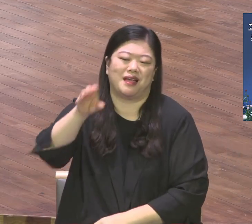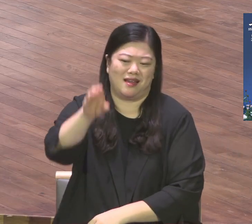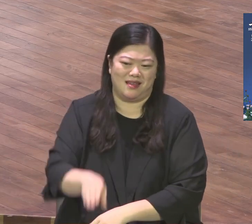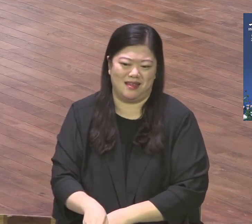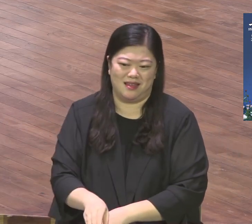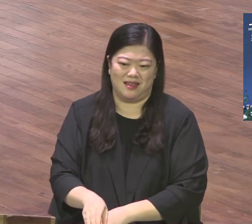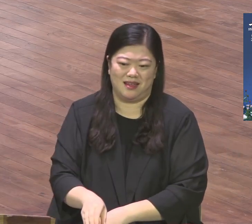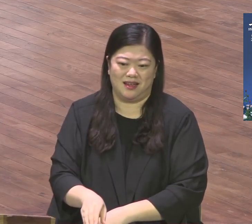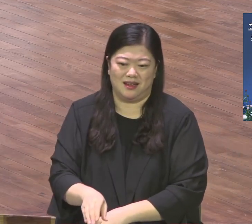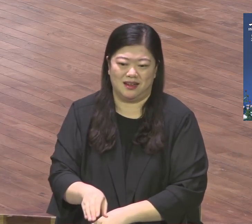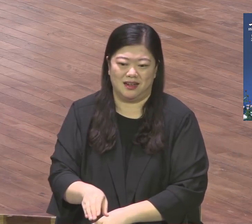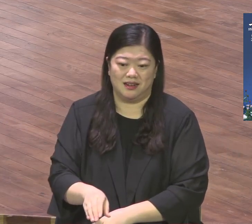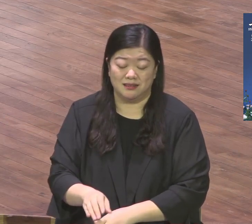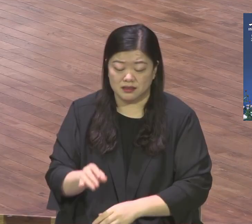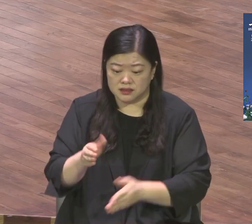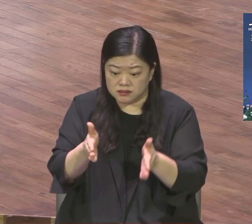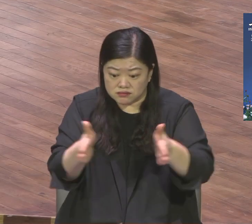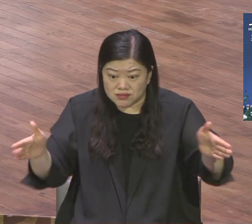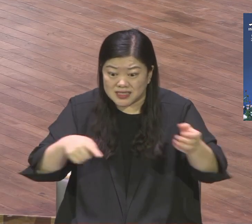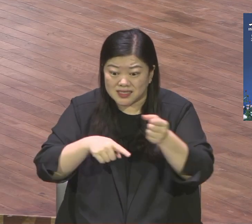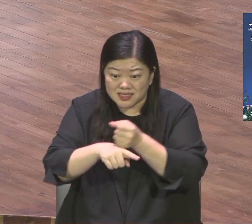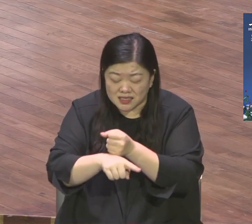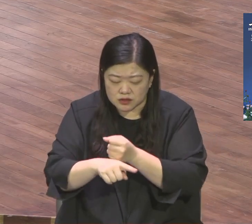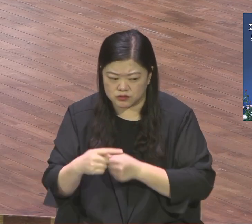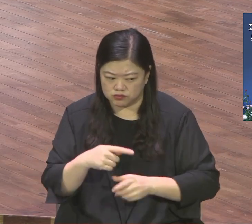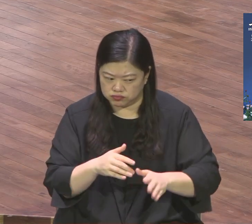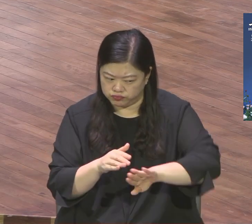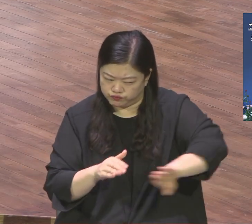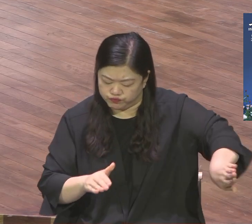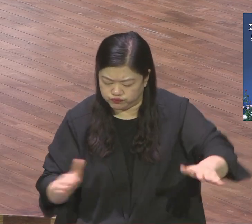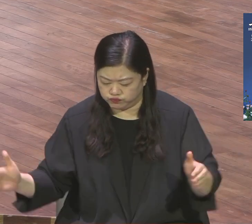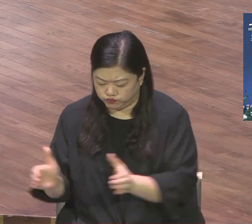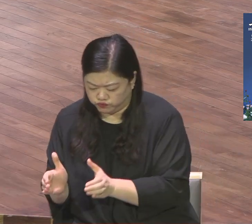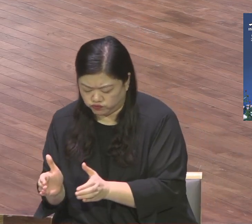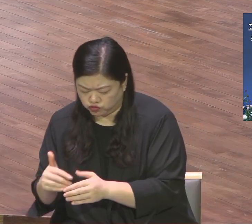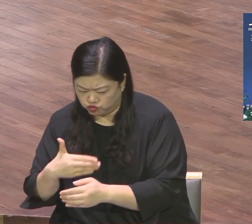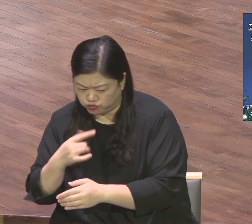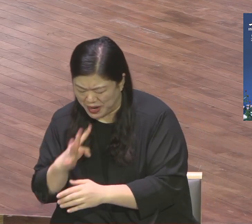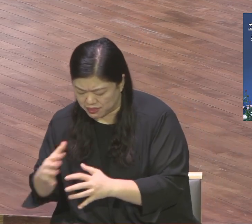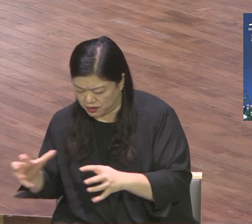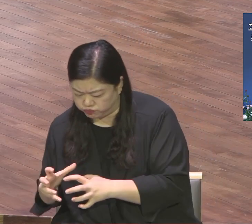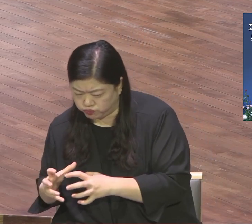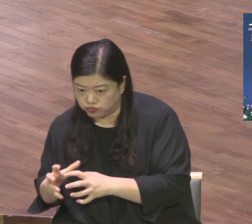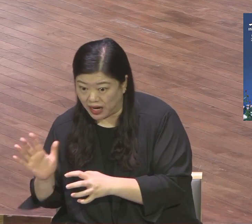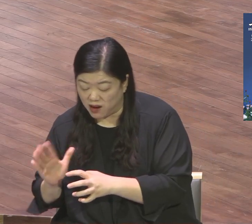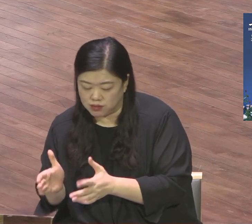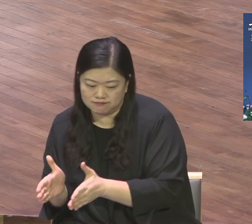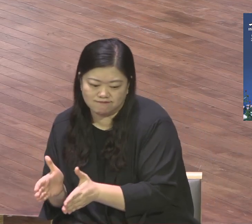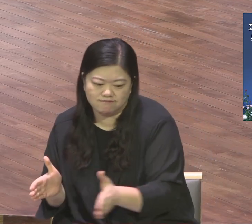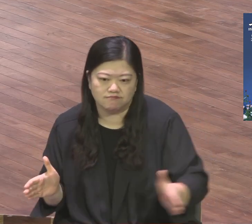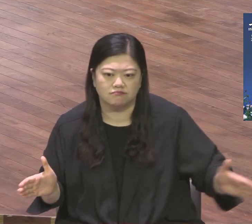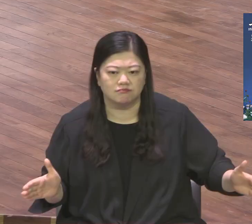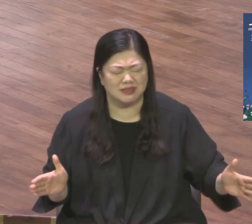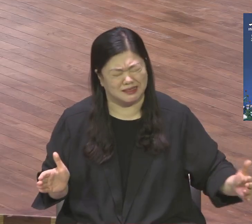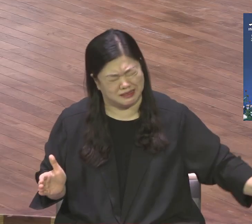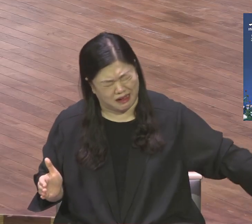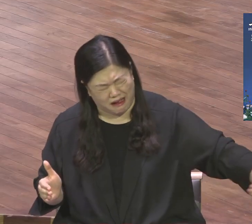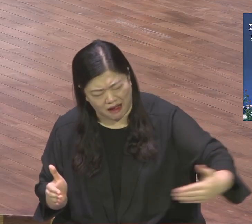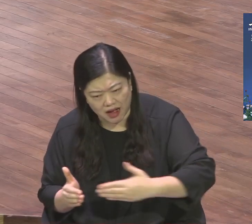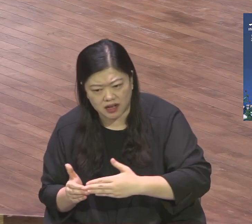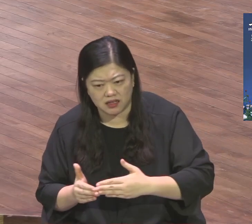사랑. 누구든지 예수 믿으면 멸망하지 않고 뭐요? 영생 얻게 돼 있어요. 누구든지 심지어